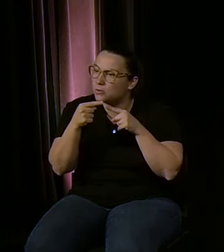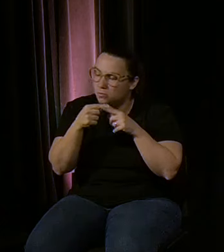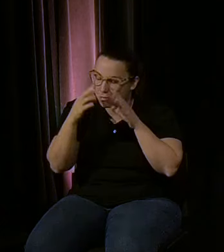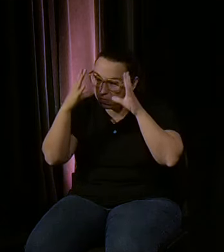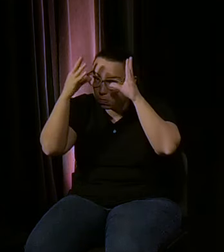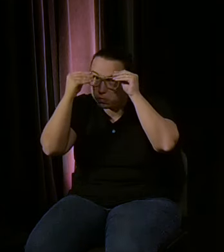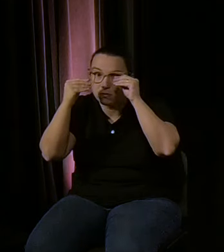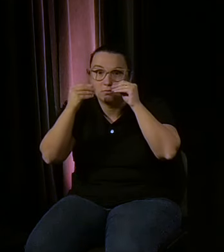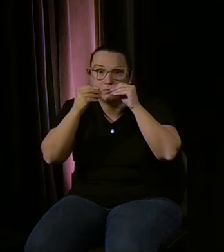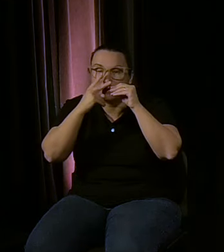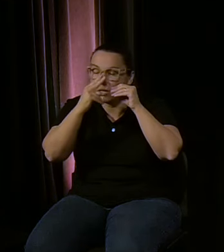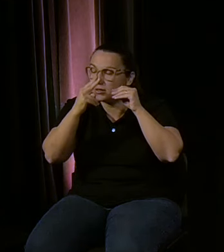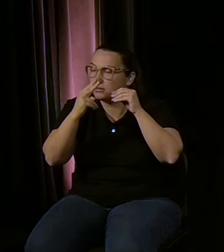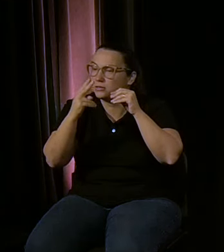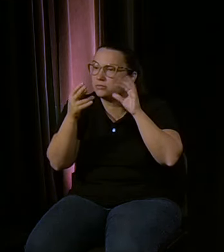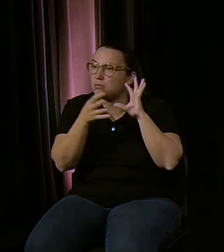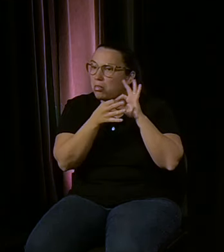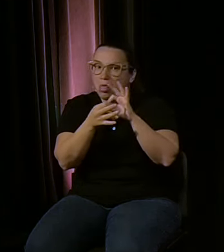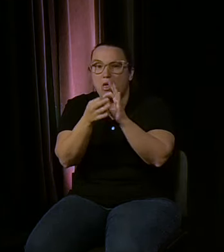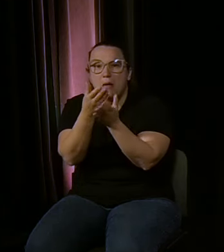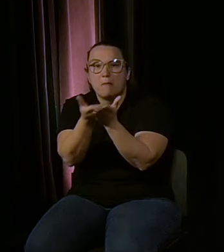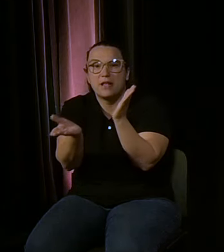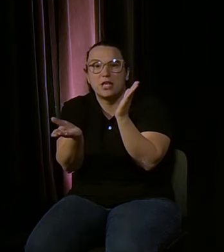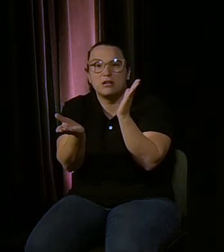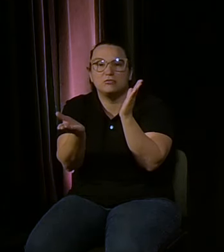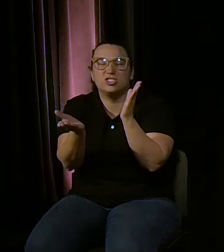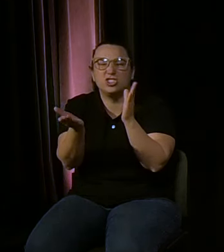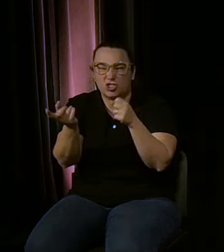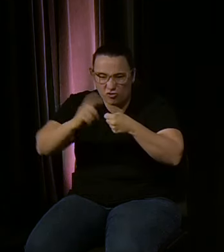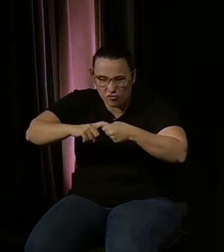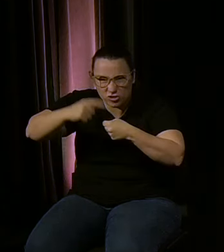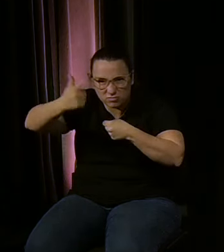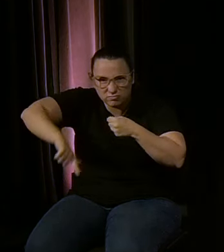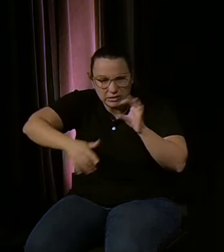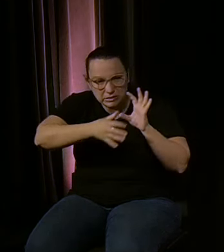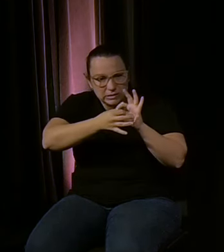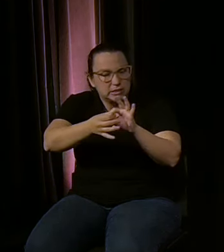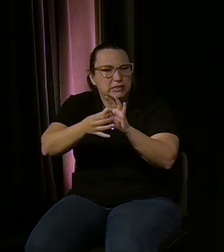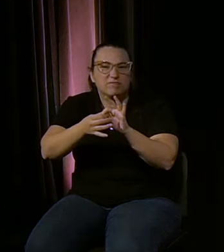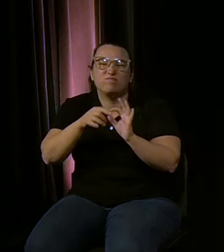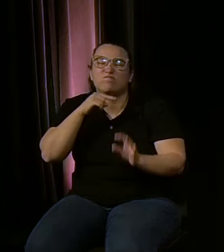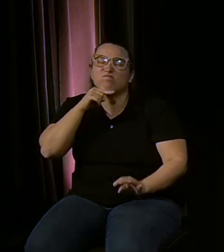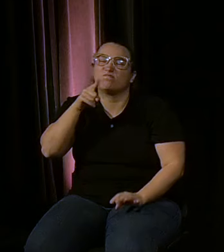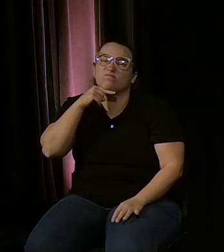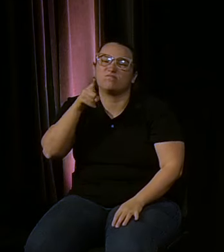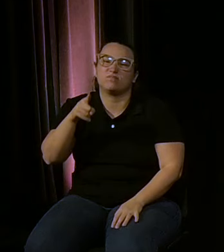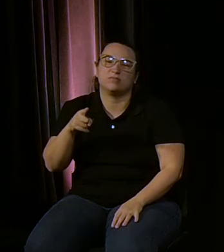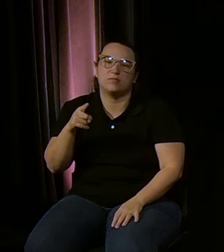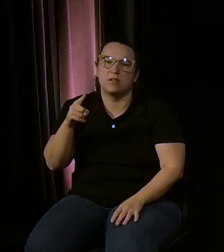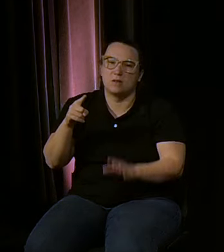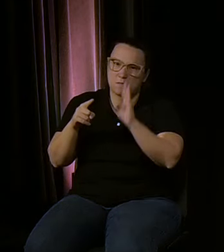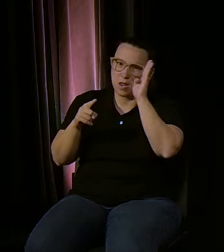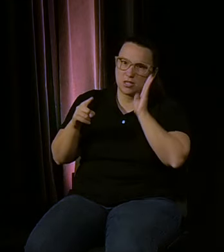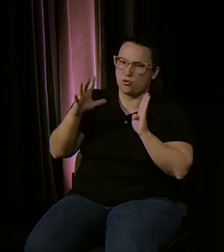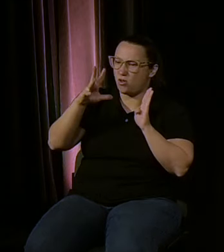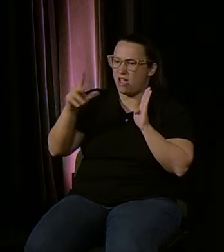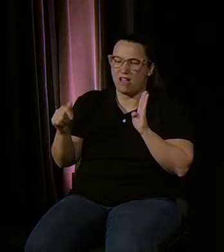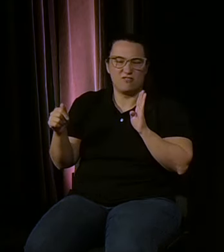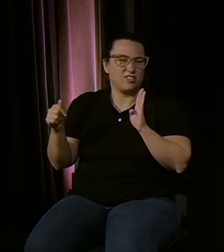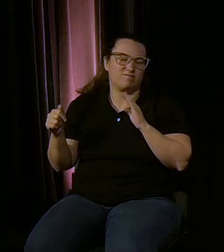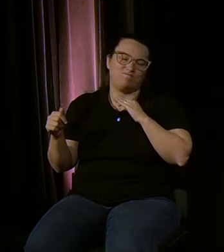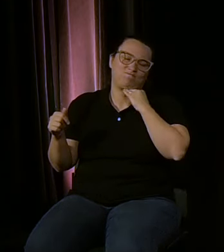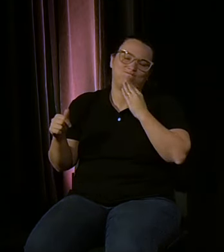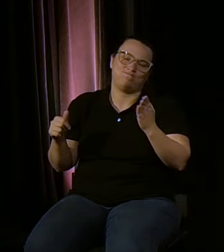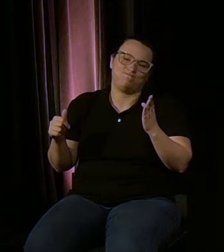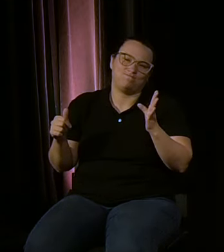apagamento que foi feito e dessa conexão que também não pode ser refeita de uma maneira integral, a conexão Brasil-África. E